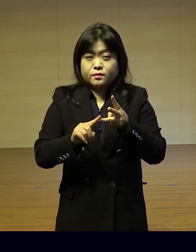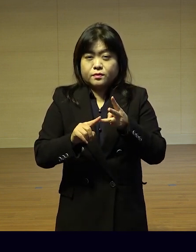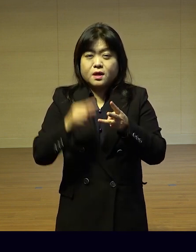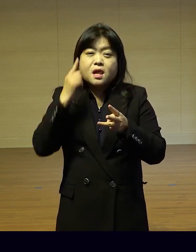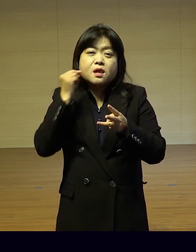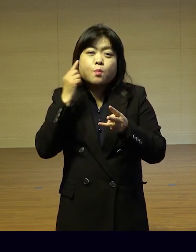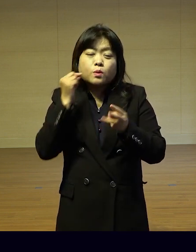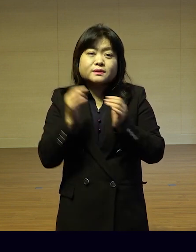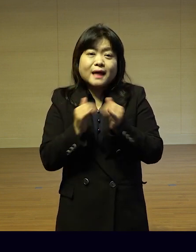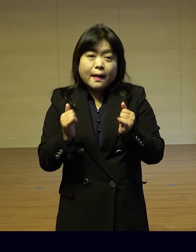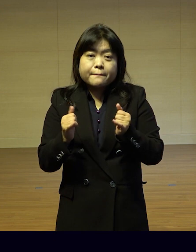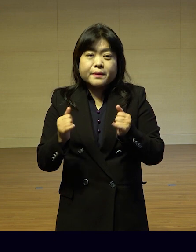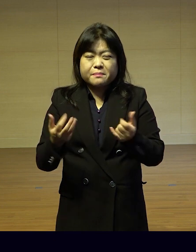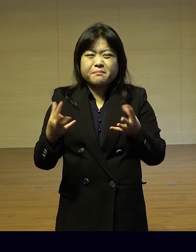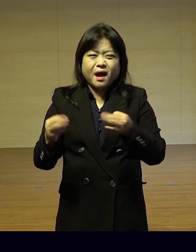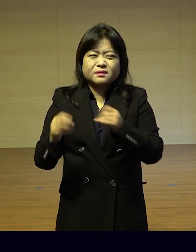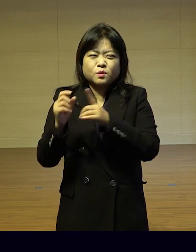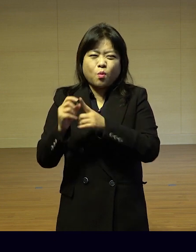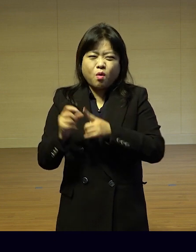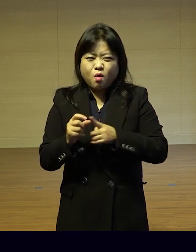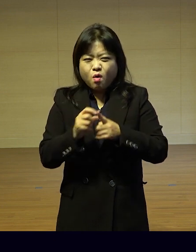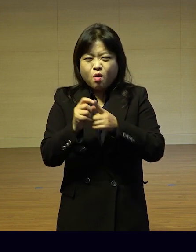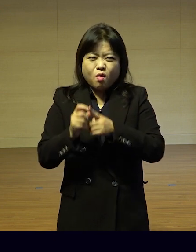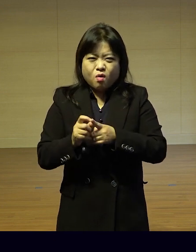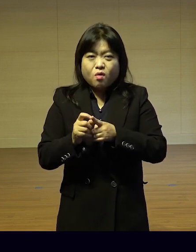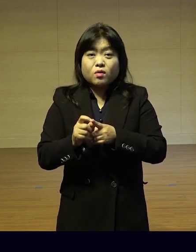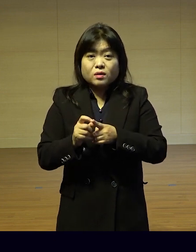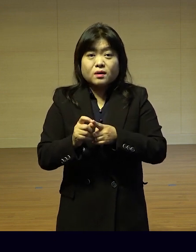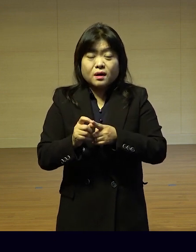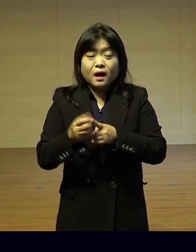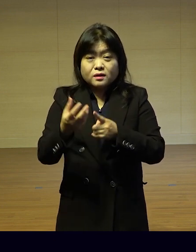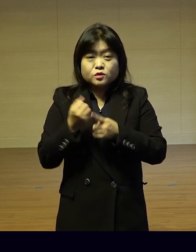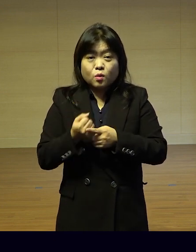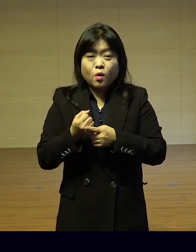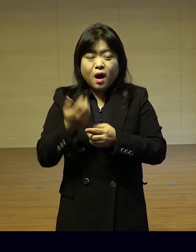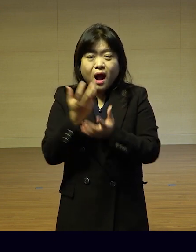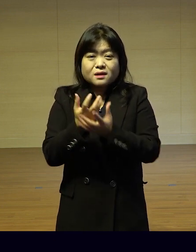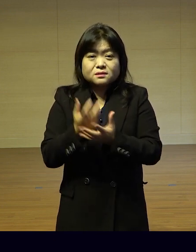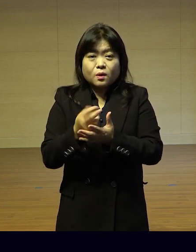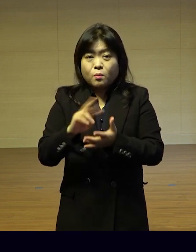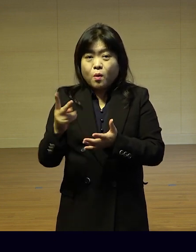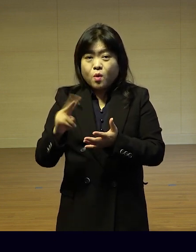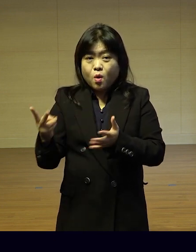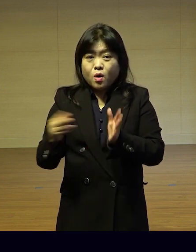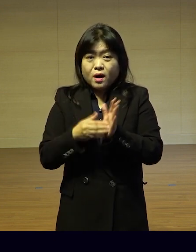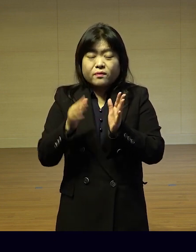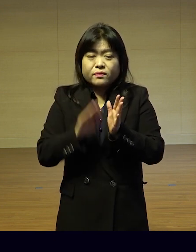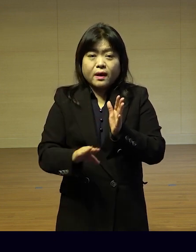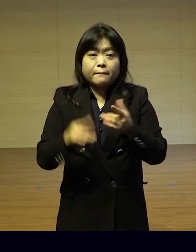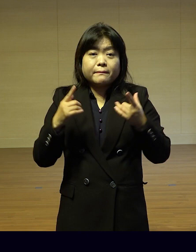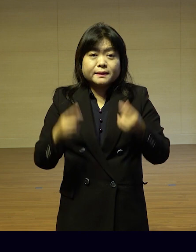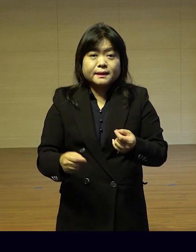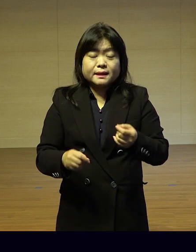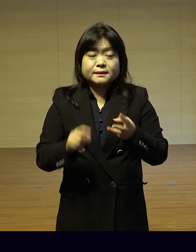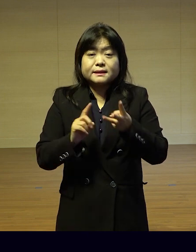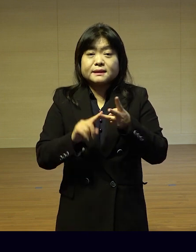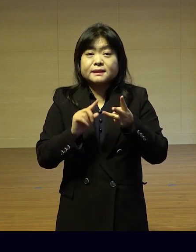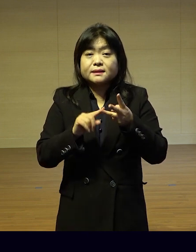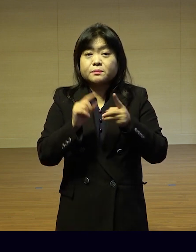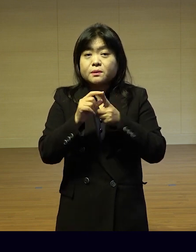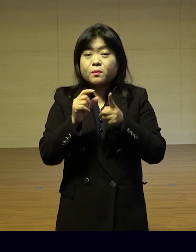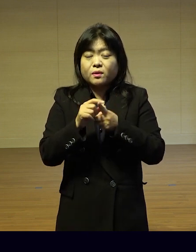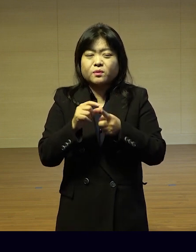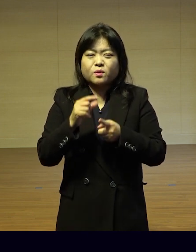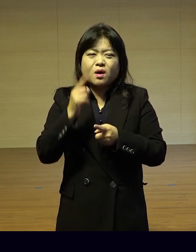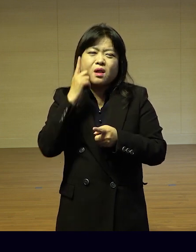일본 학자가 많은 서양 용어를 한자로 번역을 했는데, 마찬가지로 이 용어도 그가